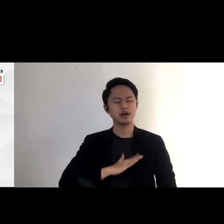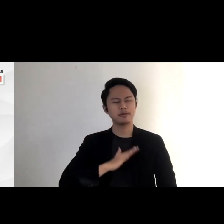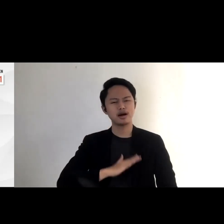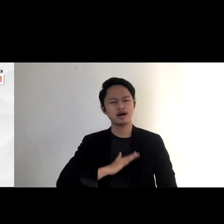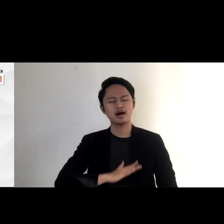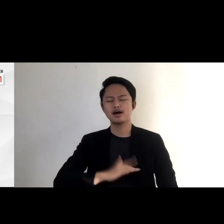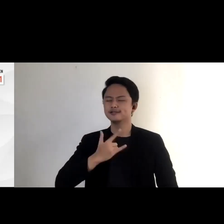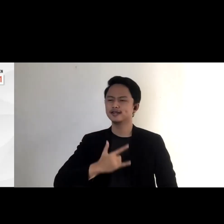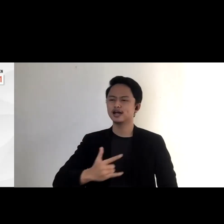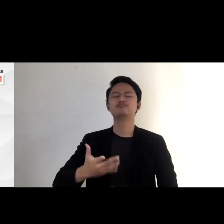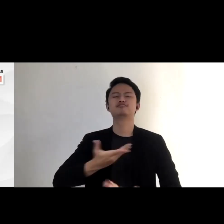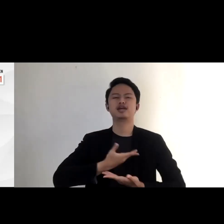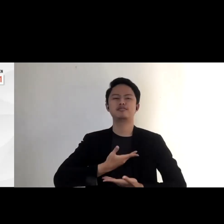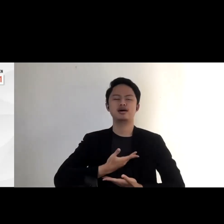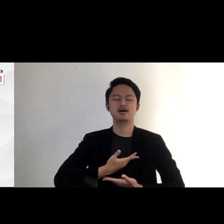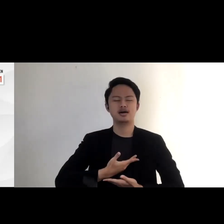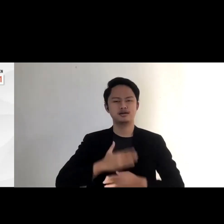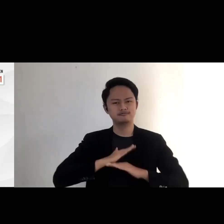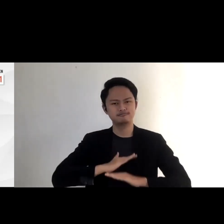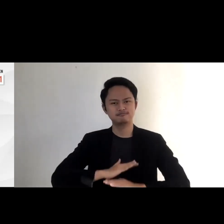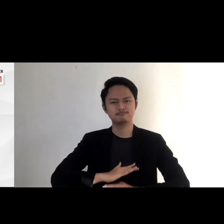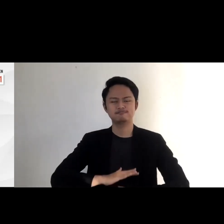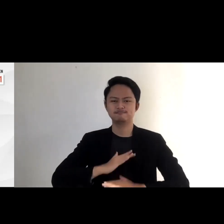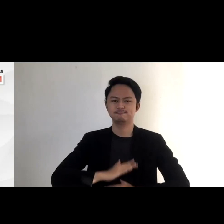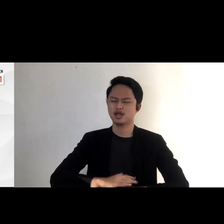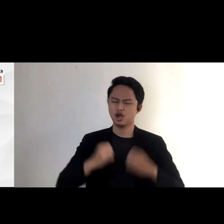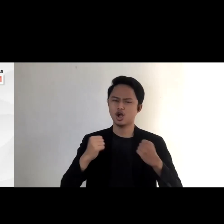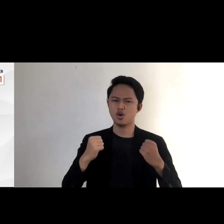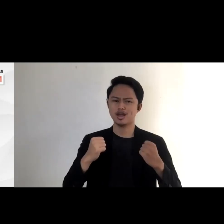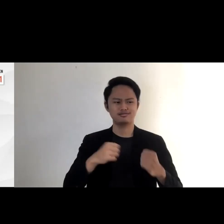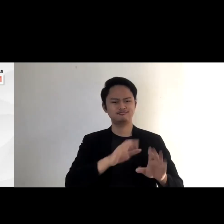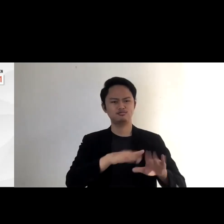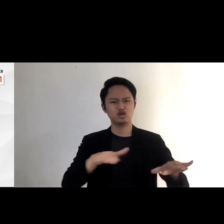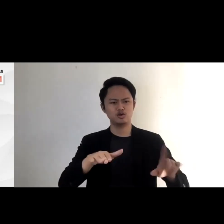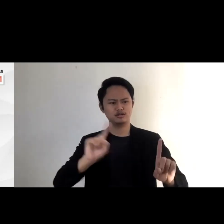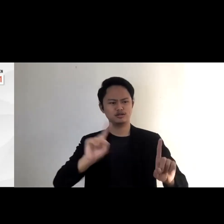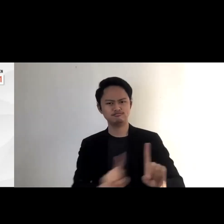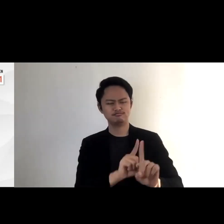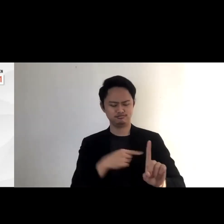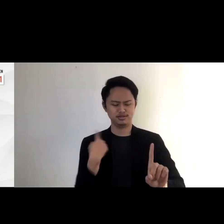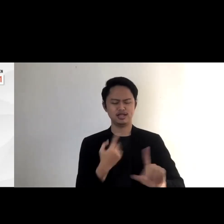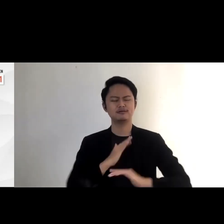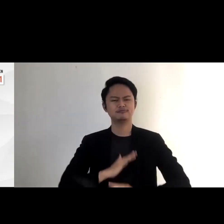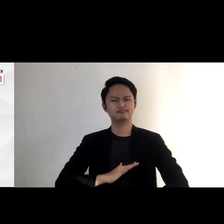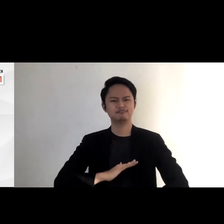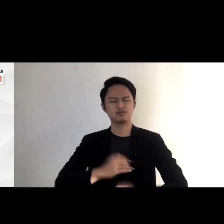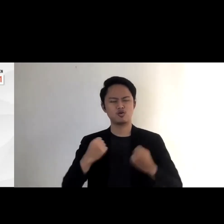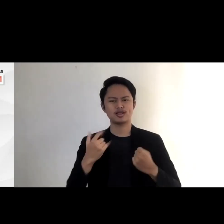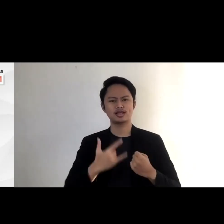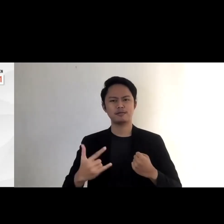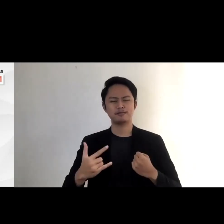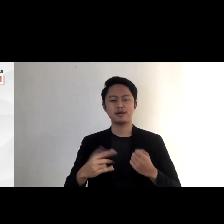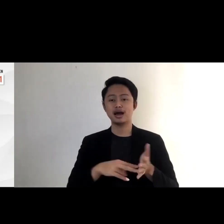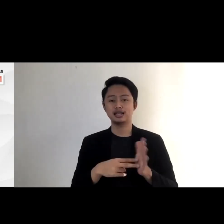bisa menerima, tetap tabah, tetap kuat mendampingi putra-putri kita, sehingga dampak learning